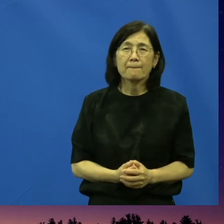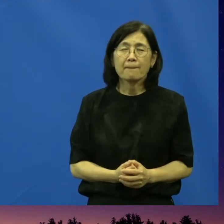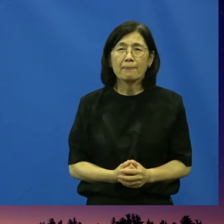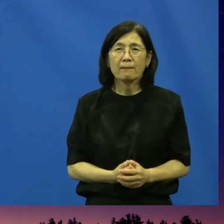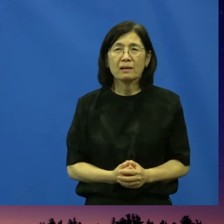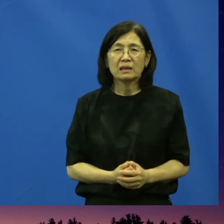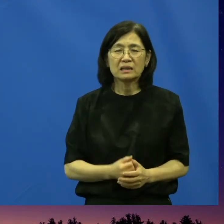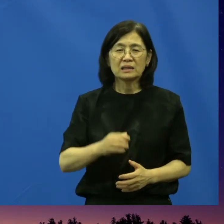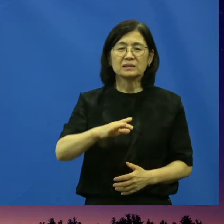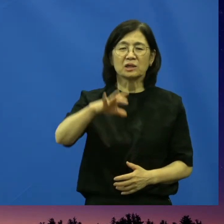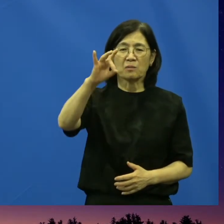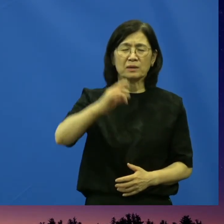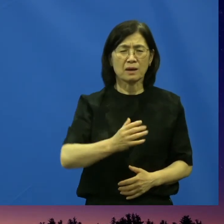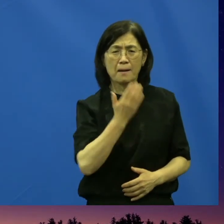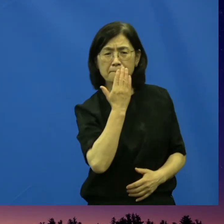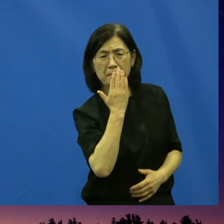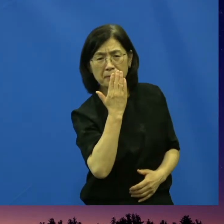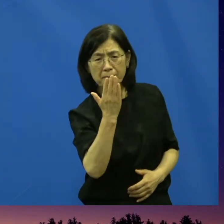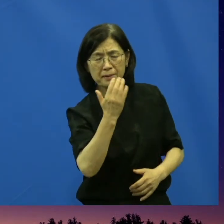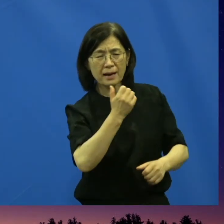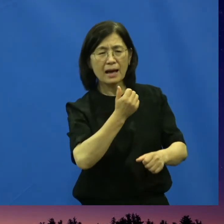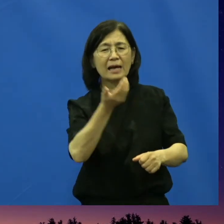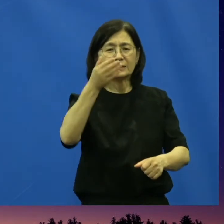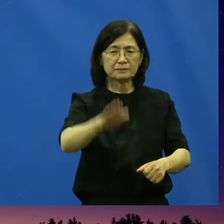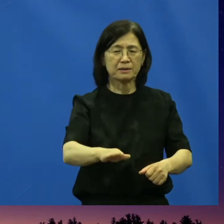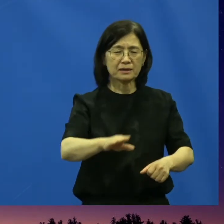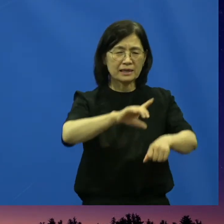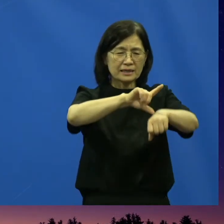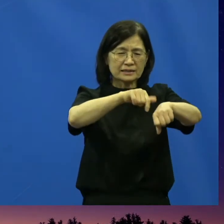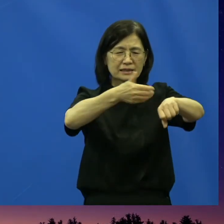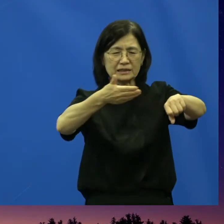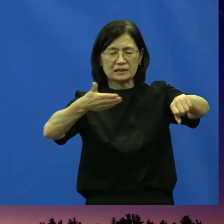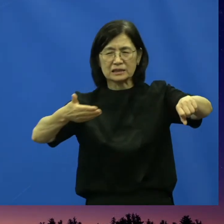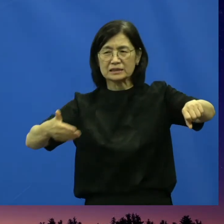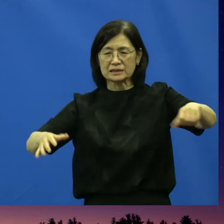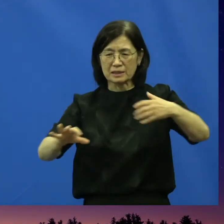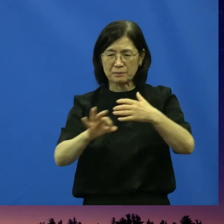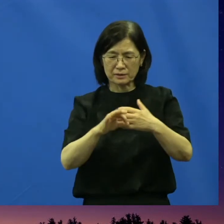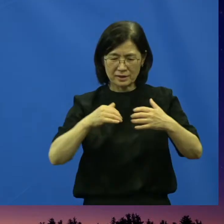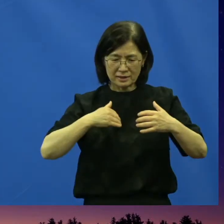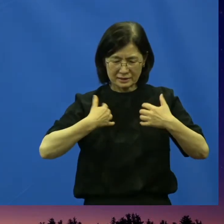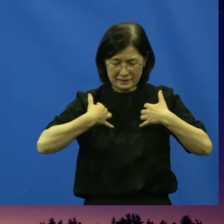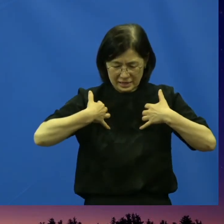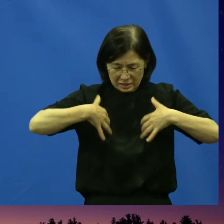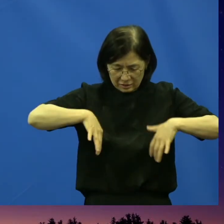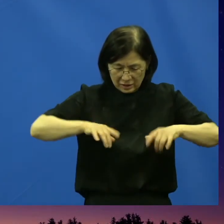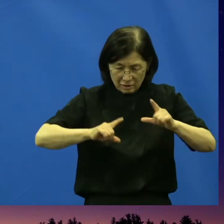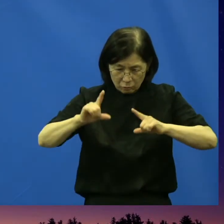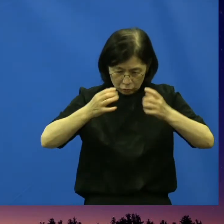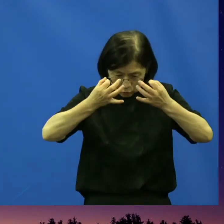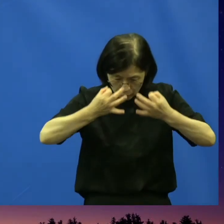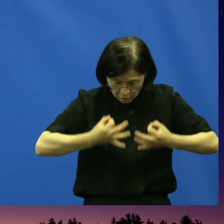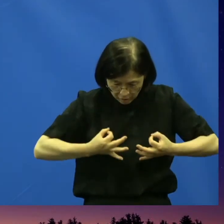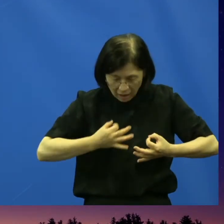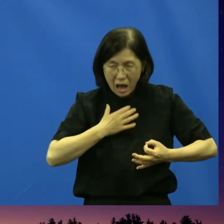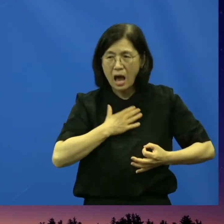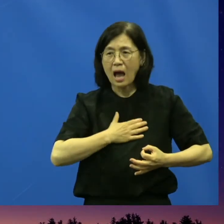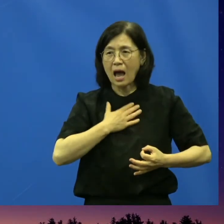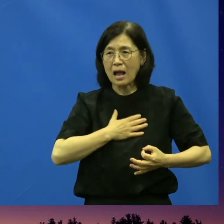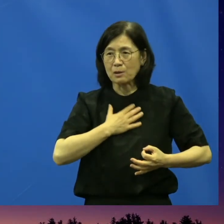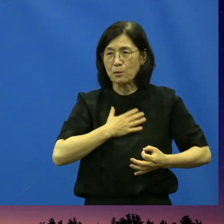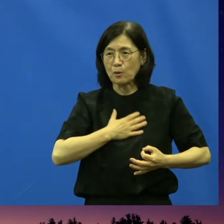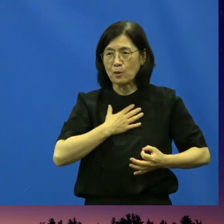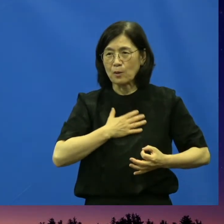조금씩 줄어들어요. 내 연약함을 알기 때문에 그런 거죠. 여러분, 우리의 진정으로